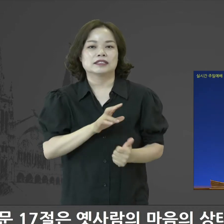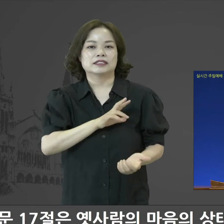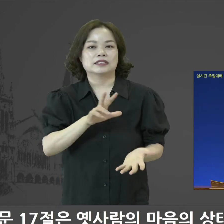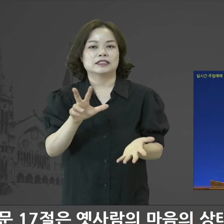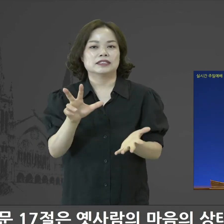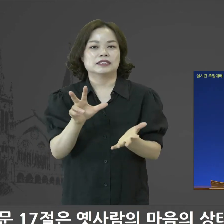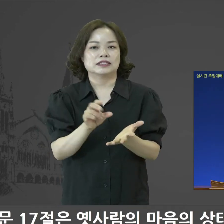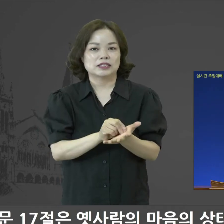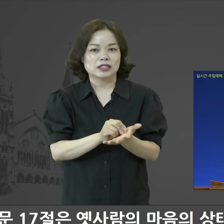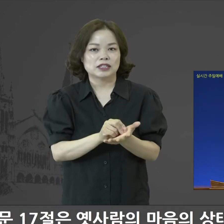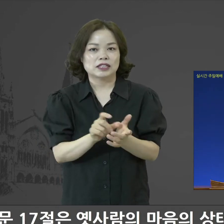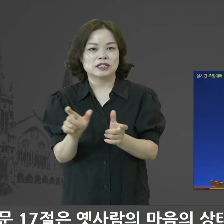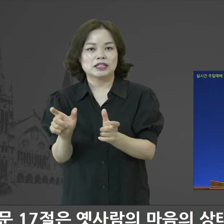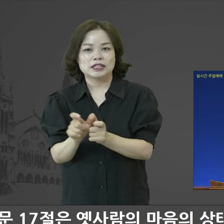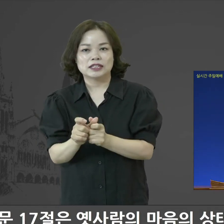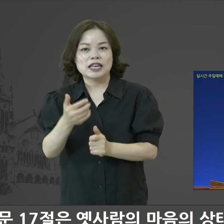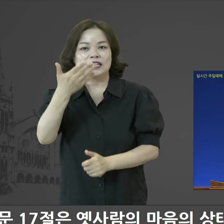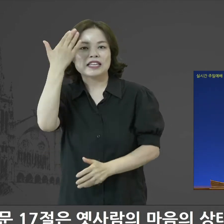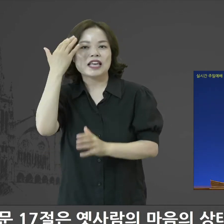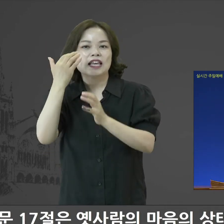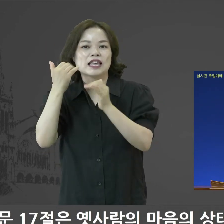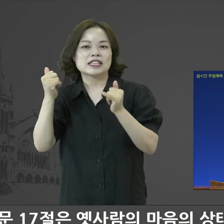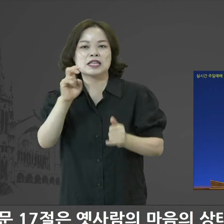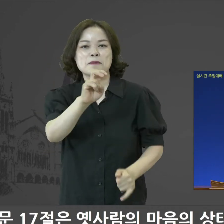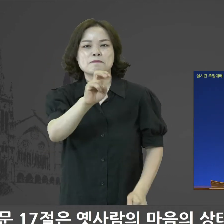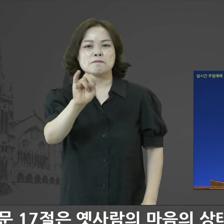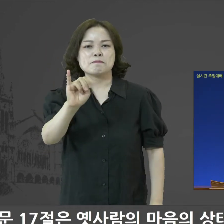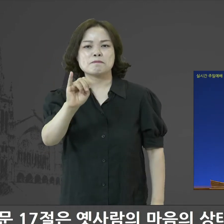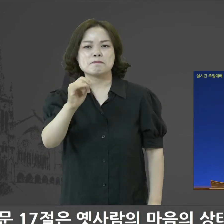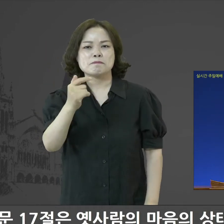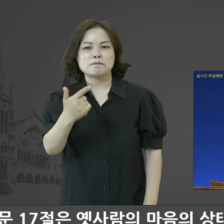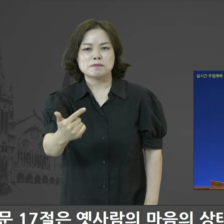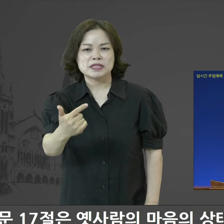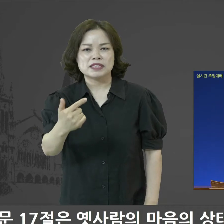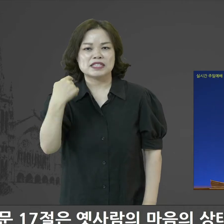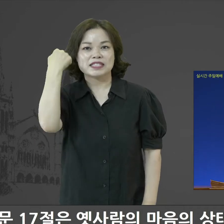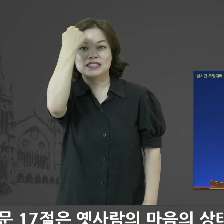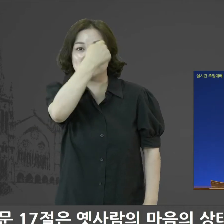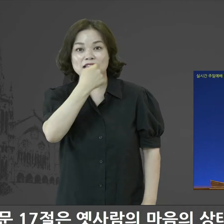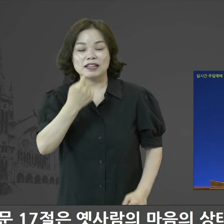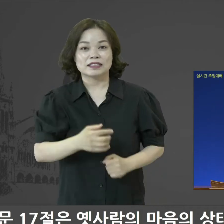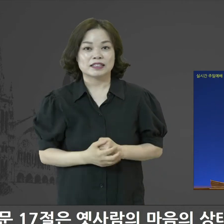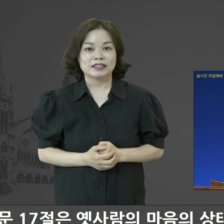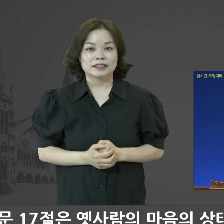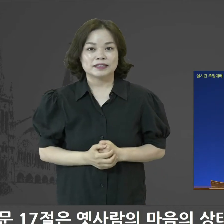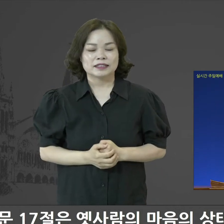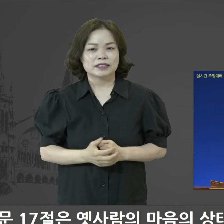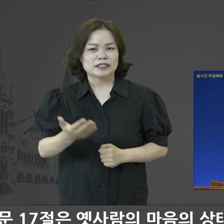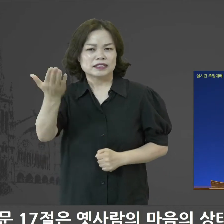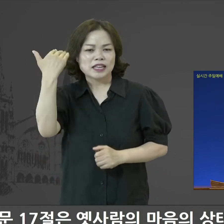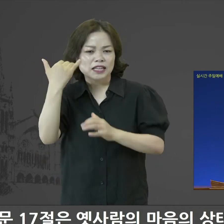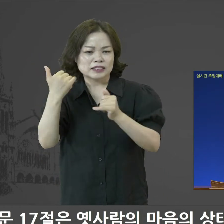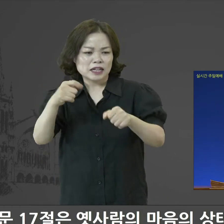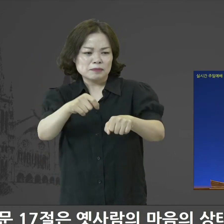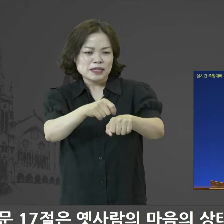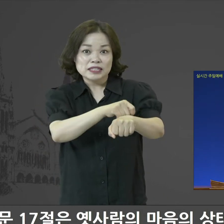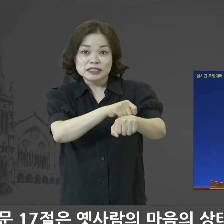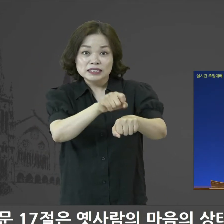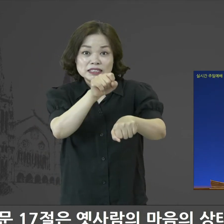부제를 붙였는데 옛사람의 민낯, 이렇게 부제를 붙여봤습니다. 옛사람의